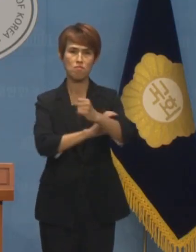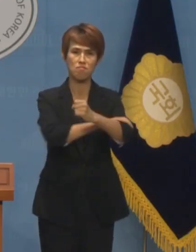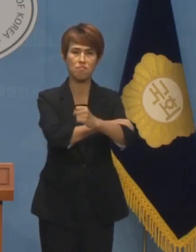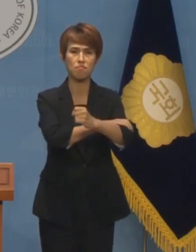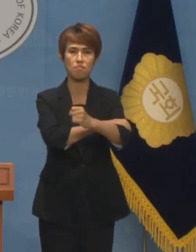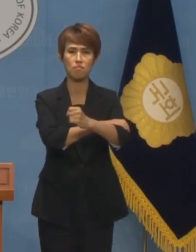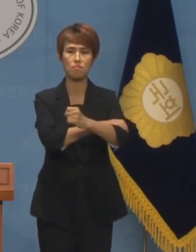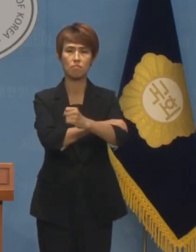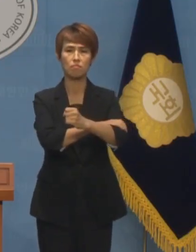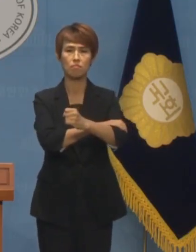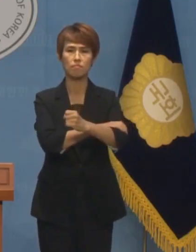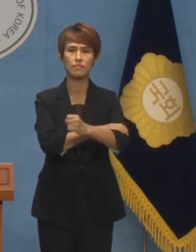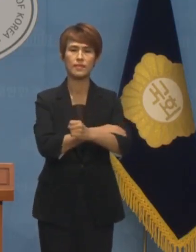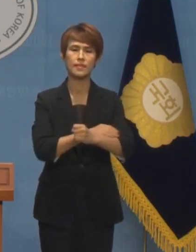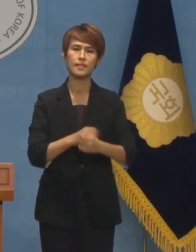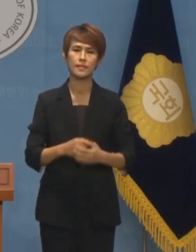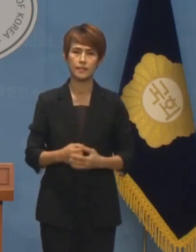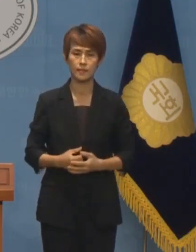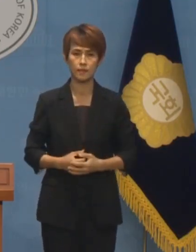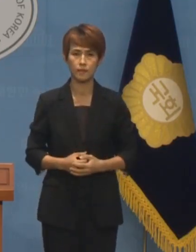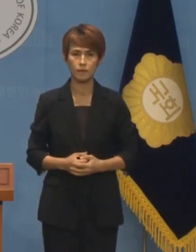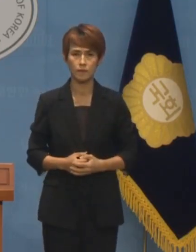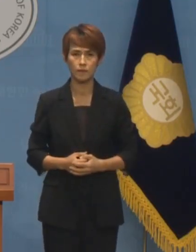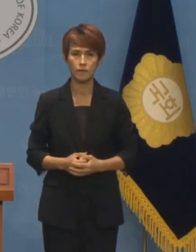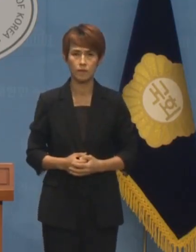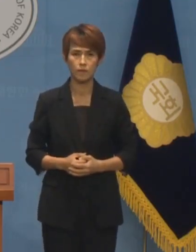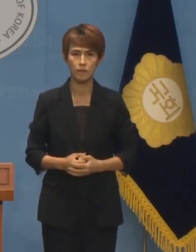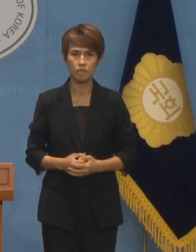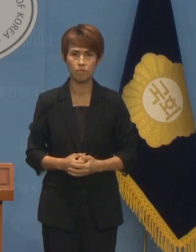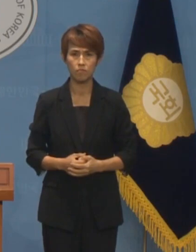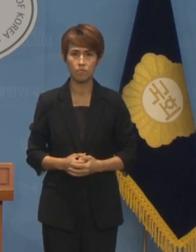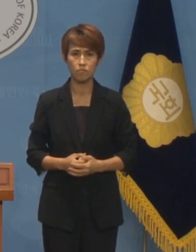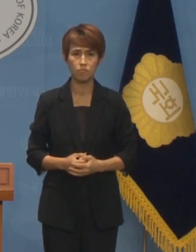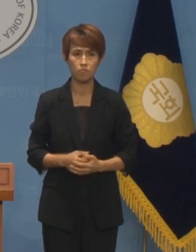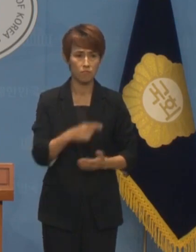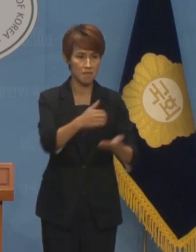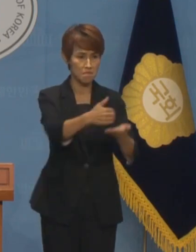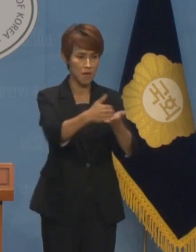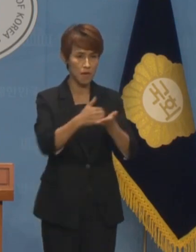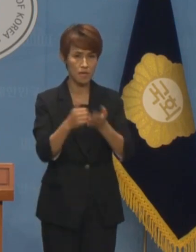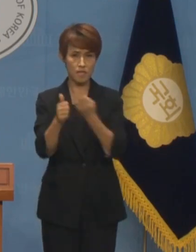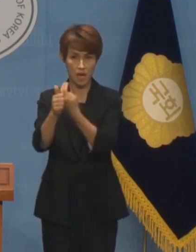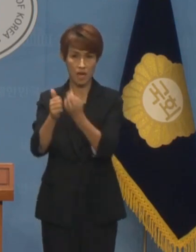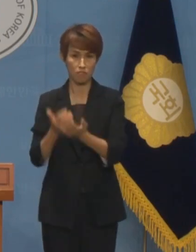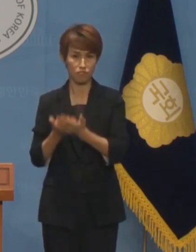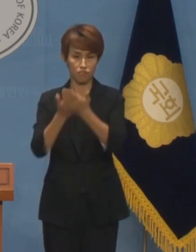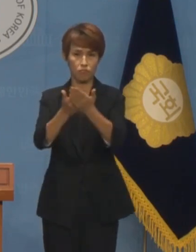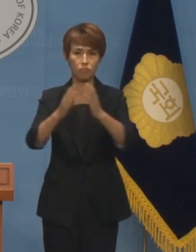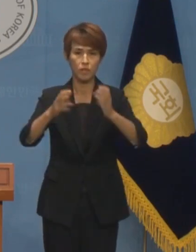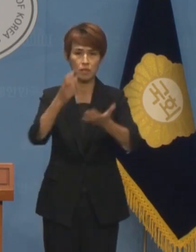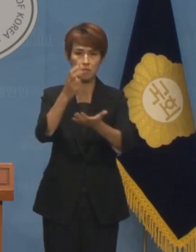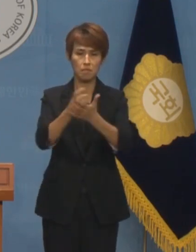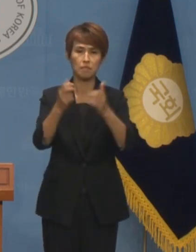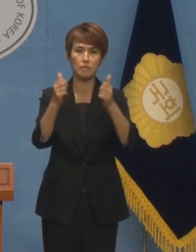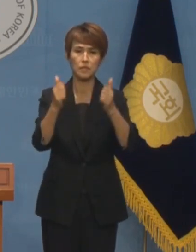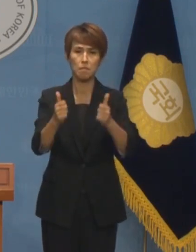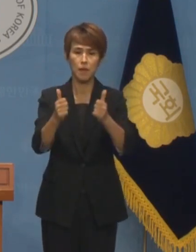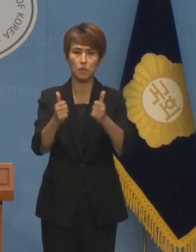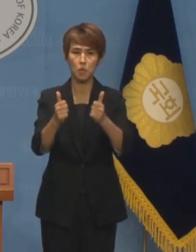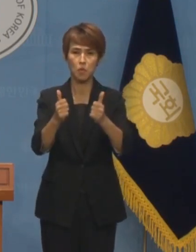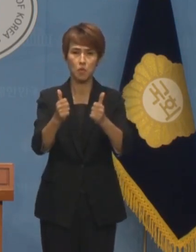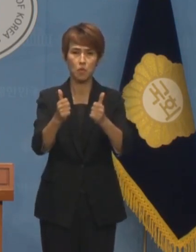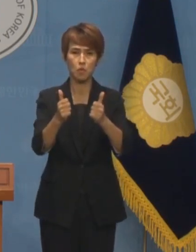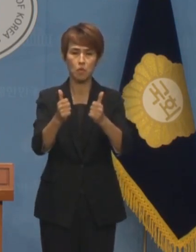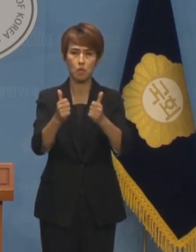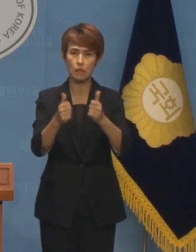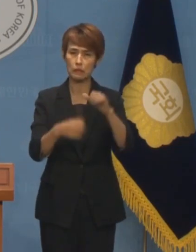남용하겠다는 처사입니다. 뿐만 아니라 자신들이 제기한 탄핵 소추안이 헌법재판소의 문턱을 넘지